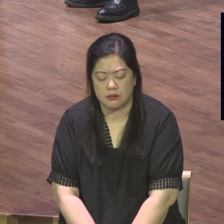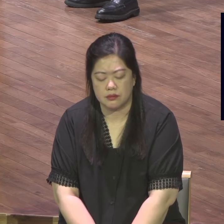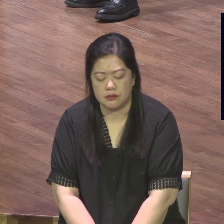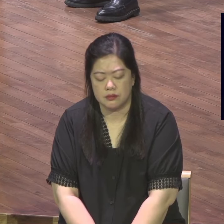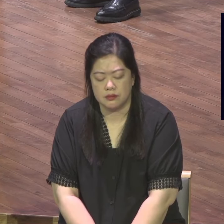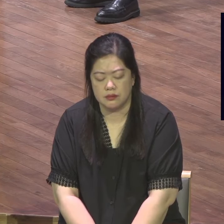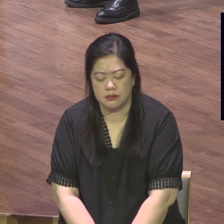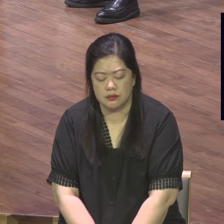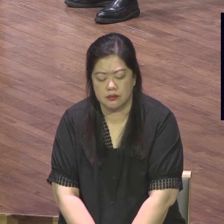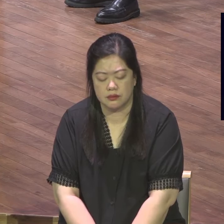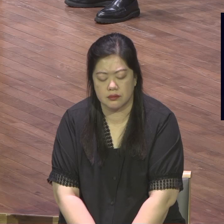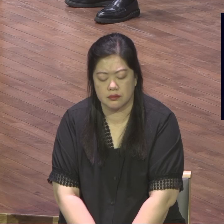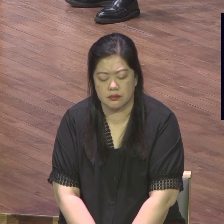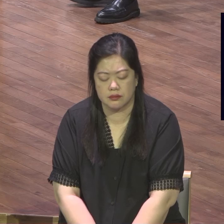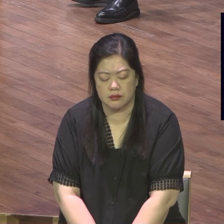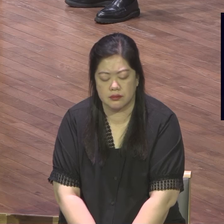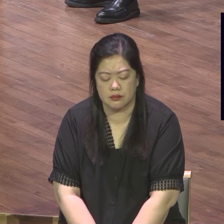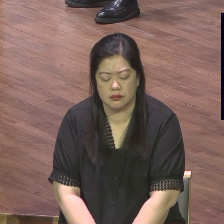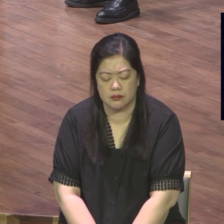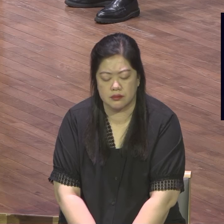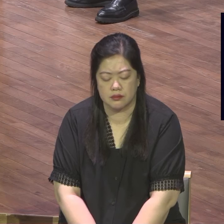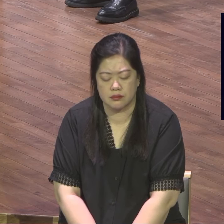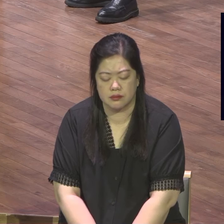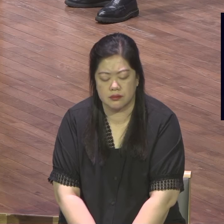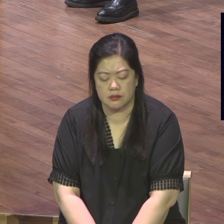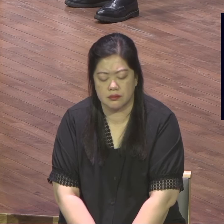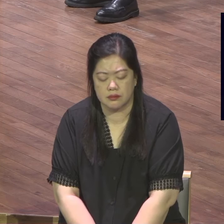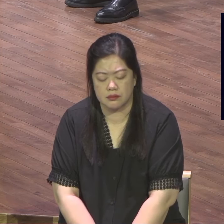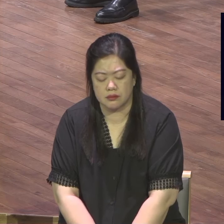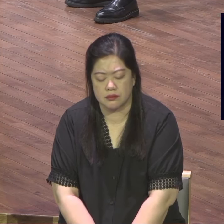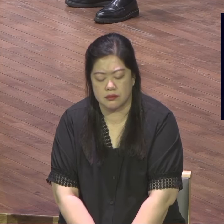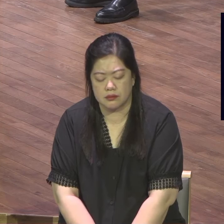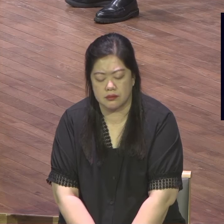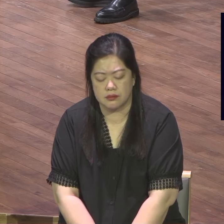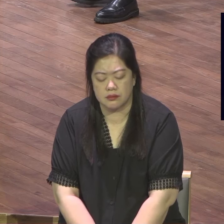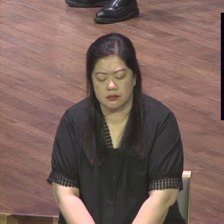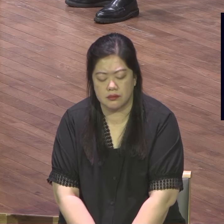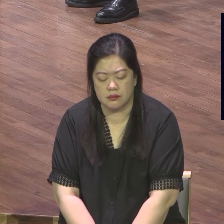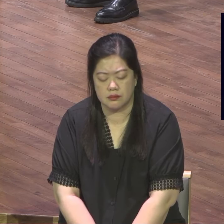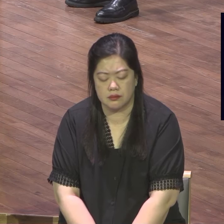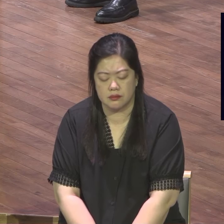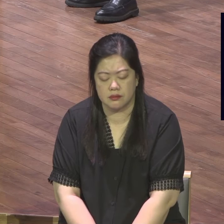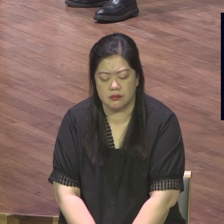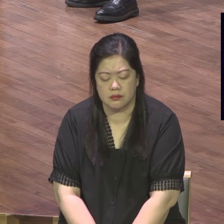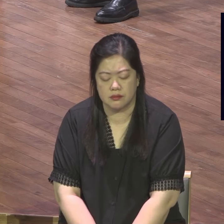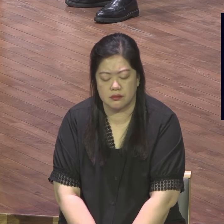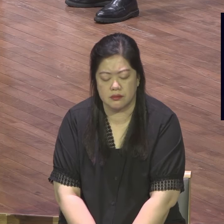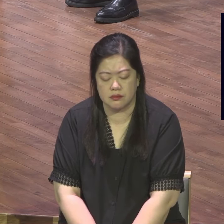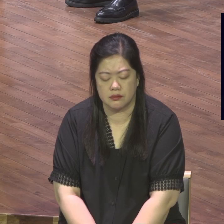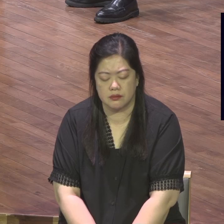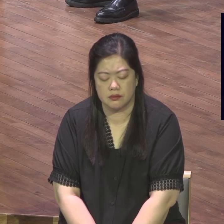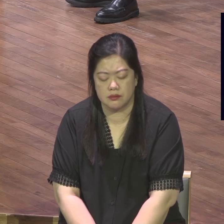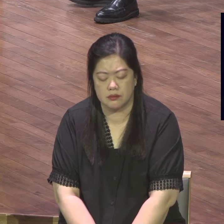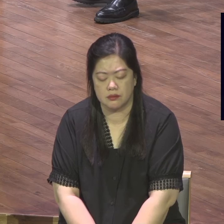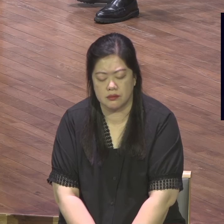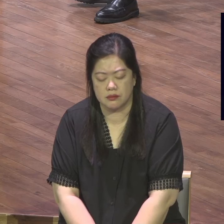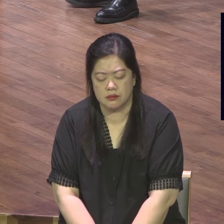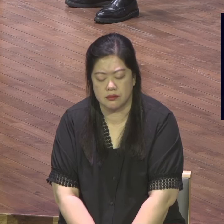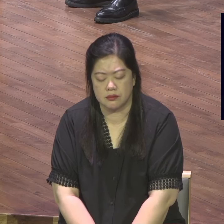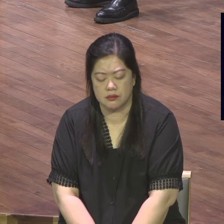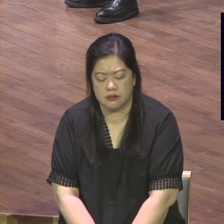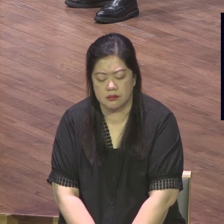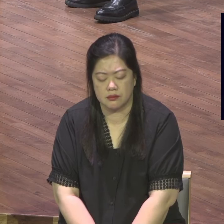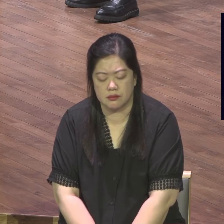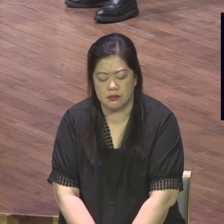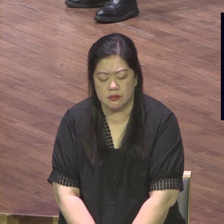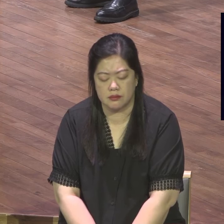병을 치료해 주시며 그 생각의 병을 치료해 주시며 그 육신의 지병 속에 하나님 그와 영성이 비춰질 수